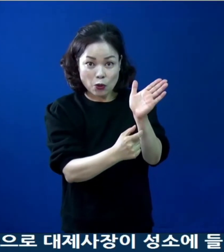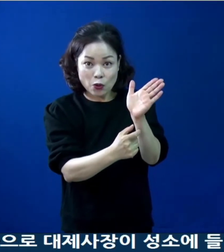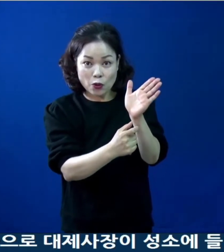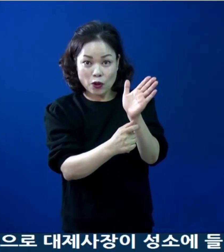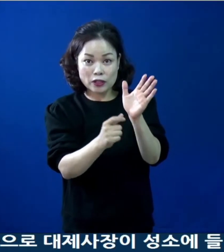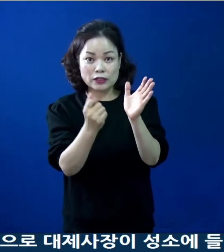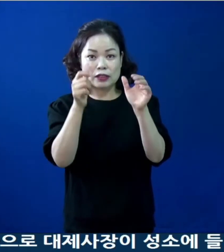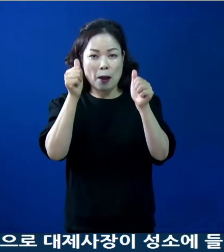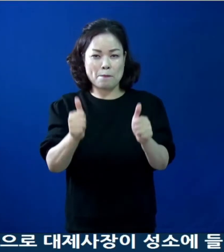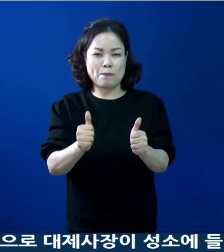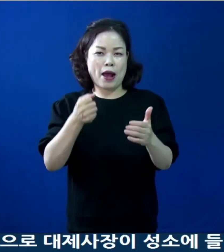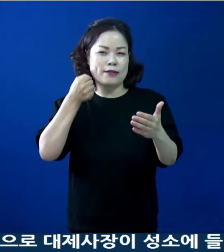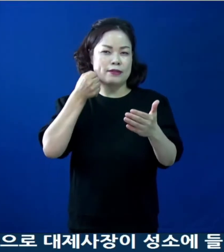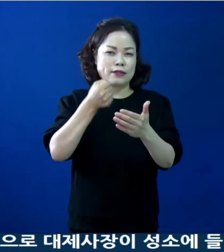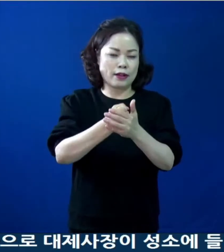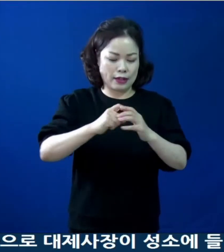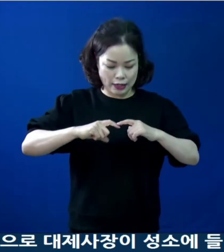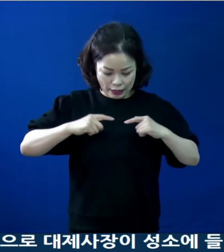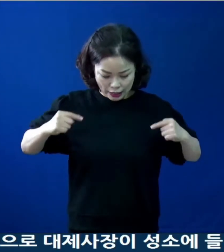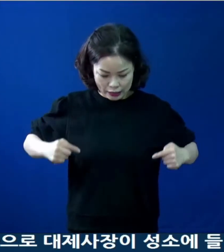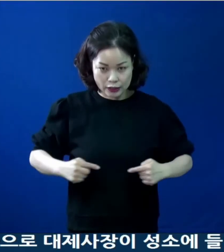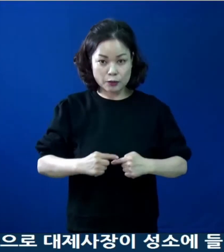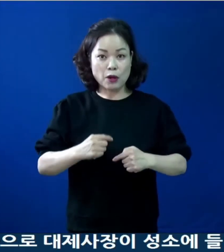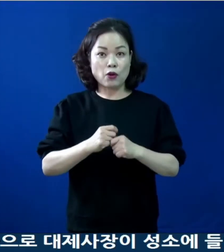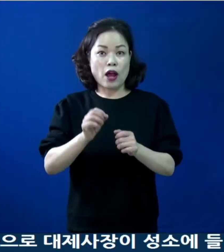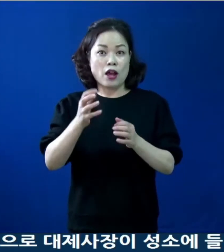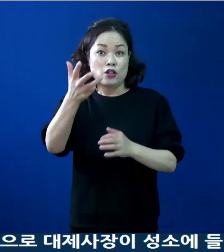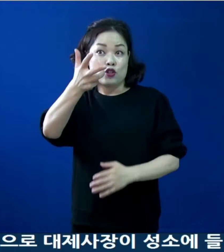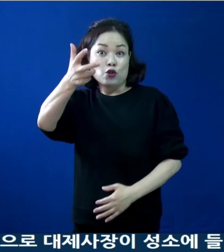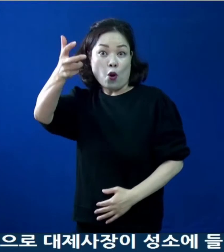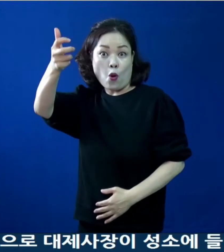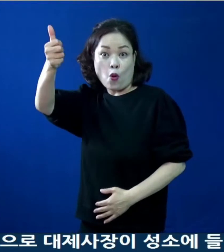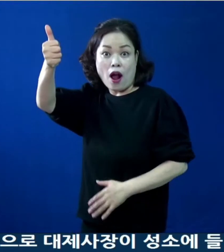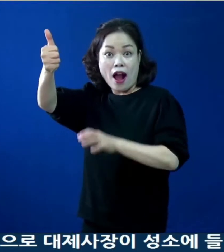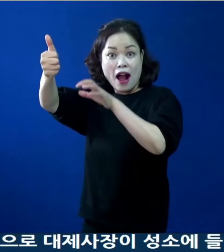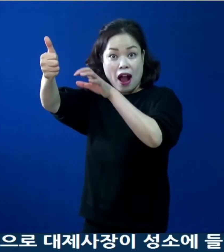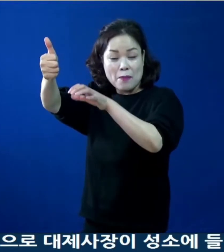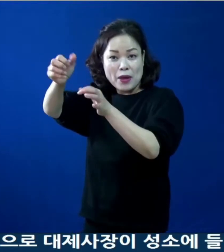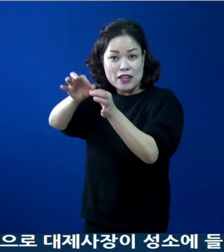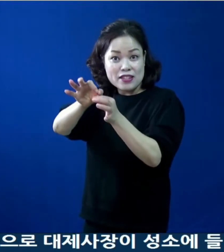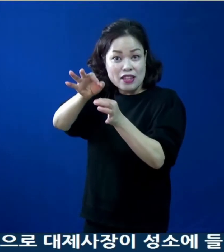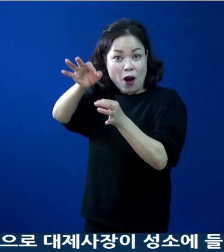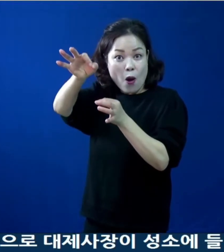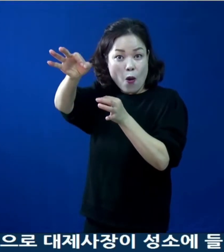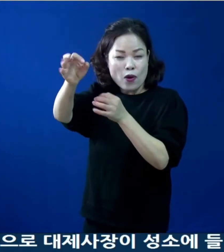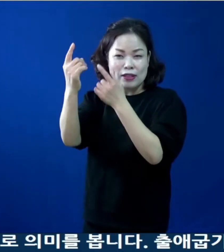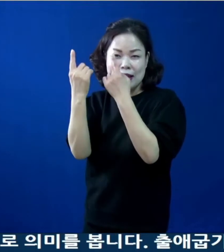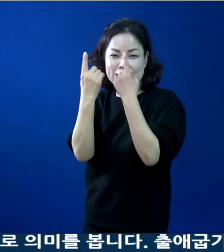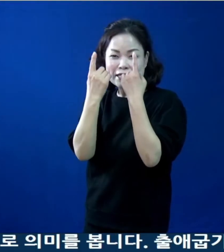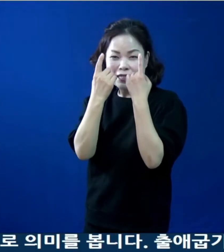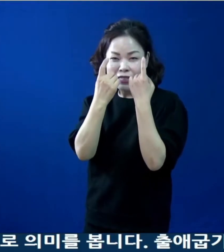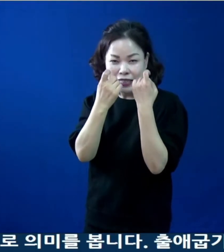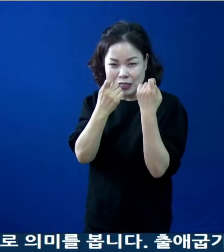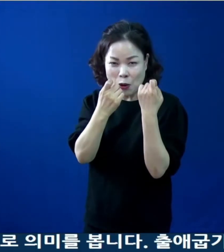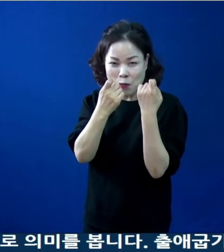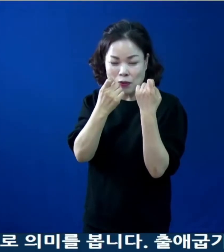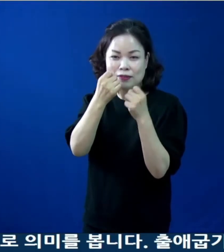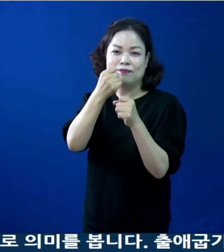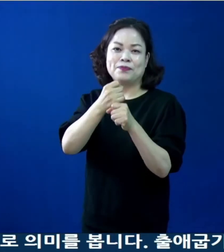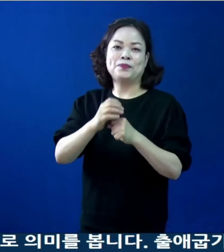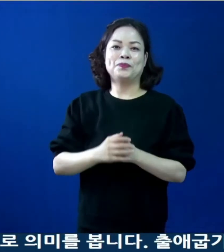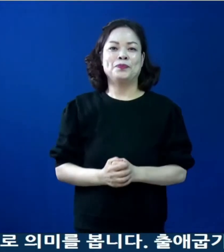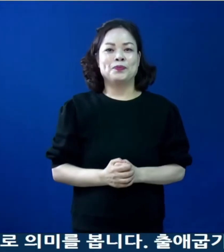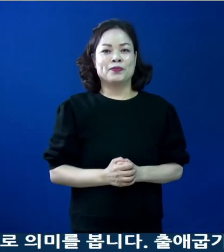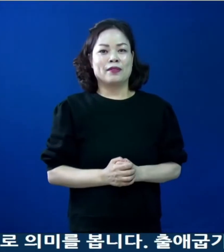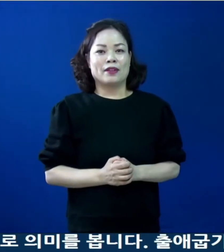판결 흉패를 가슴에 붙여 여호와 앞에 영원한 기념을 삼을 것이니라. 사실은